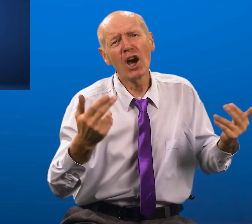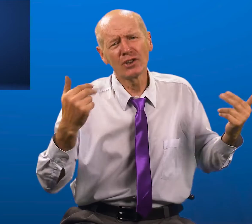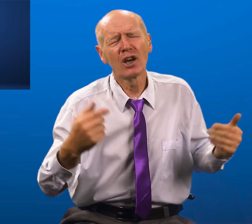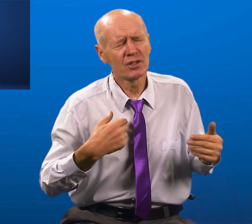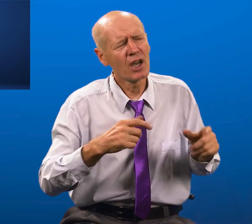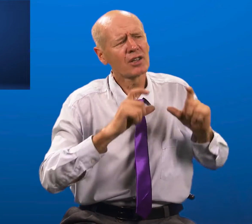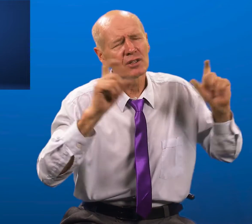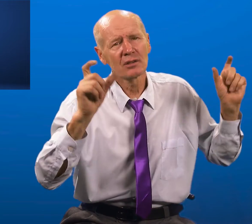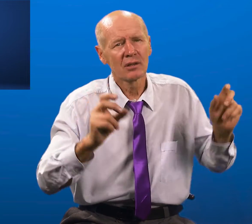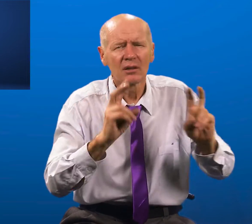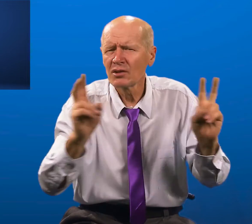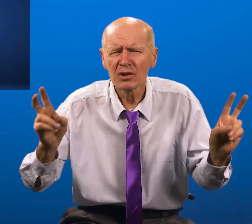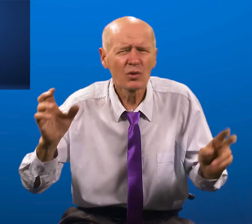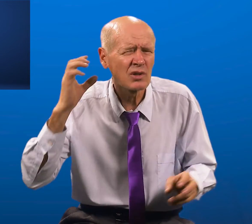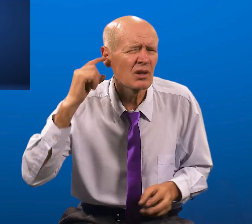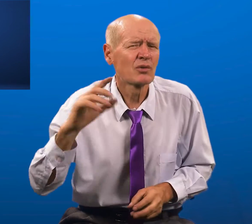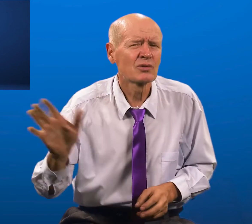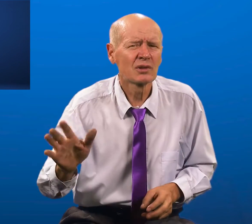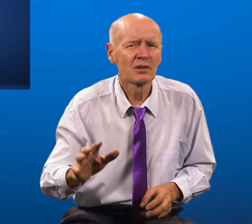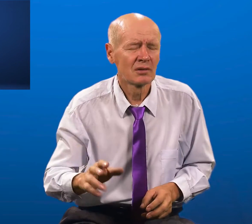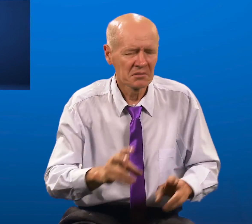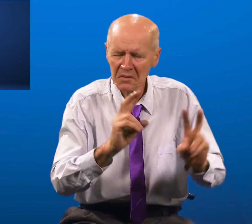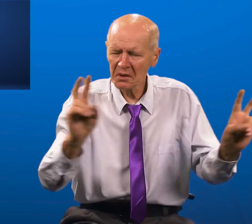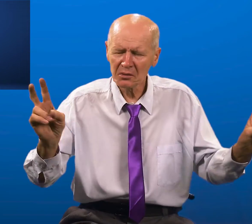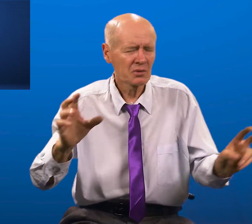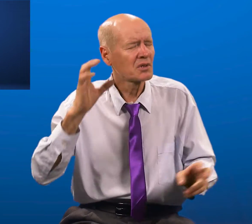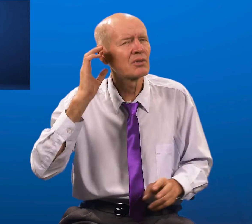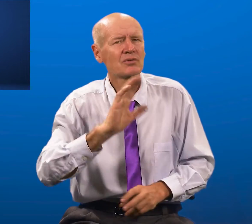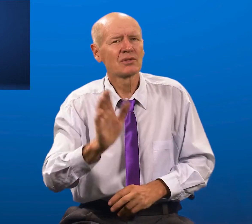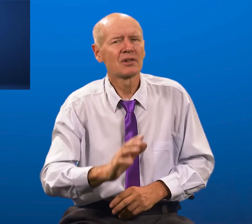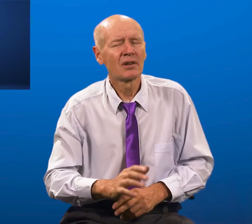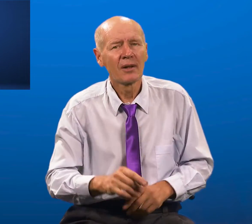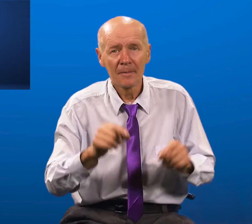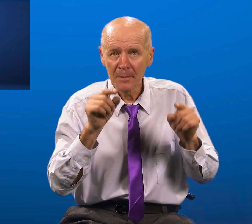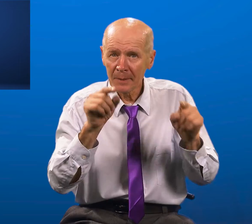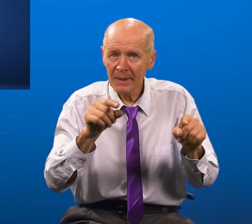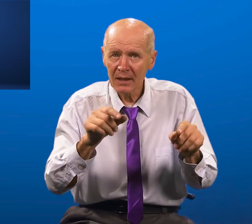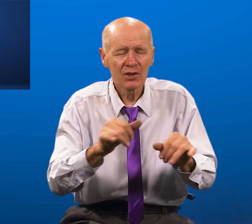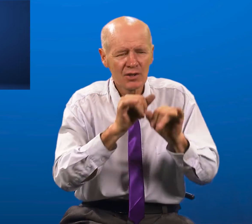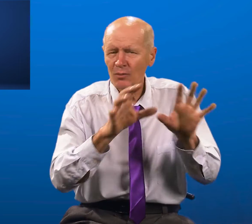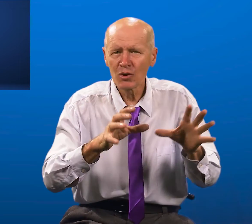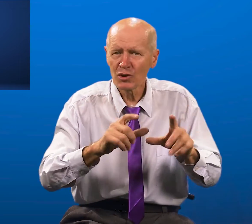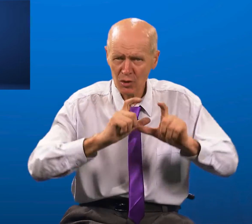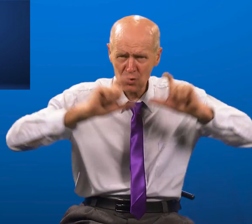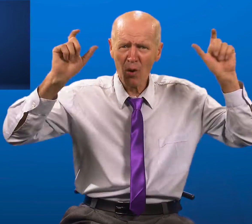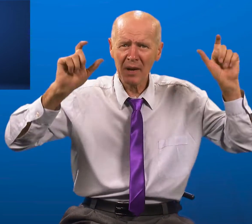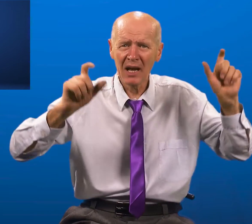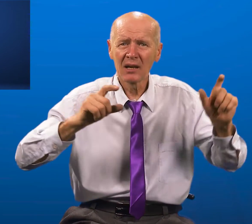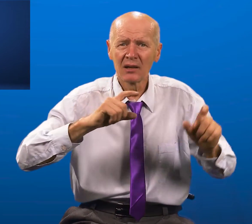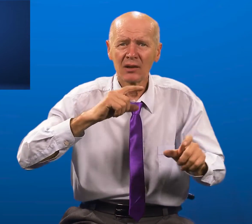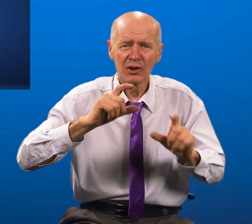конечно. И что, тебя никто не услышал? Он говорит, да, никто не услышал. «Ты, наверное, не можешь громко